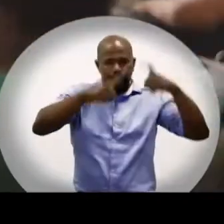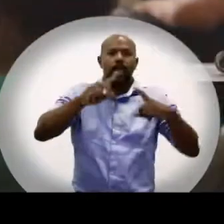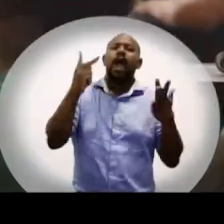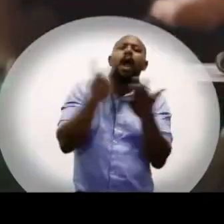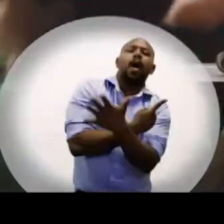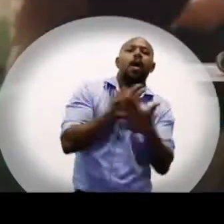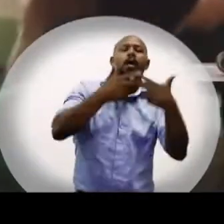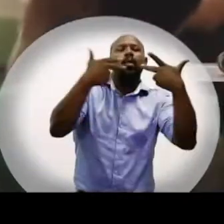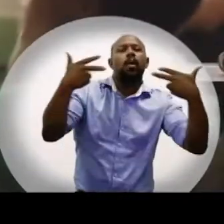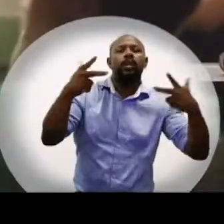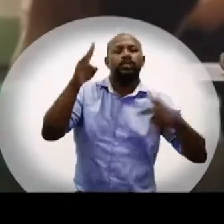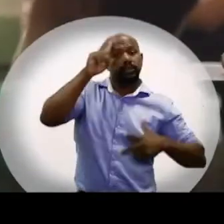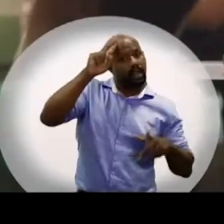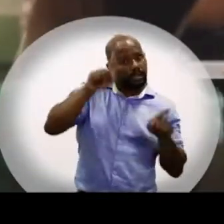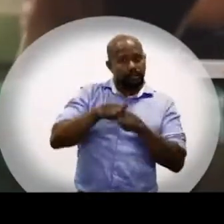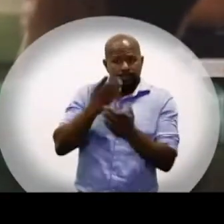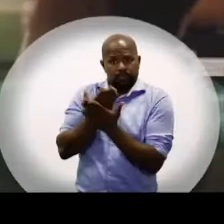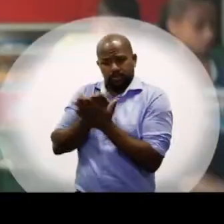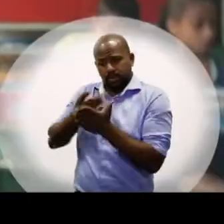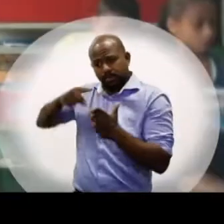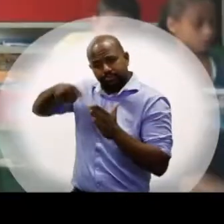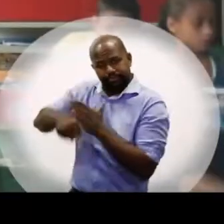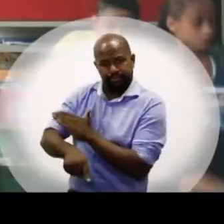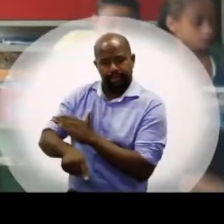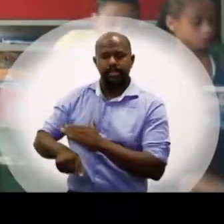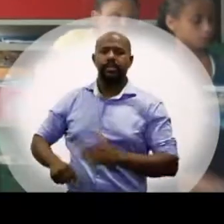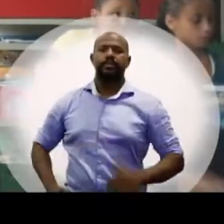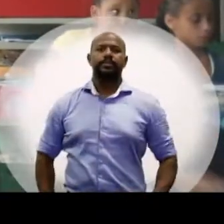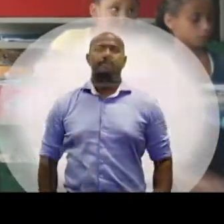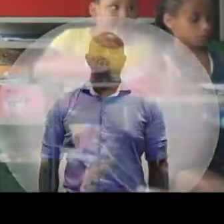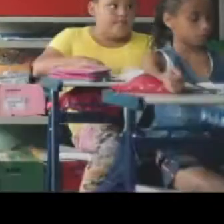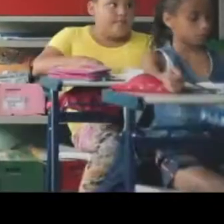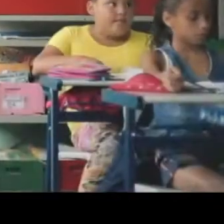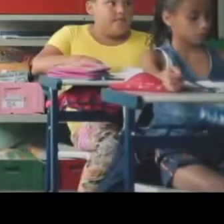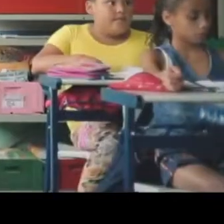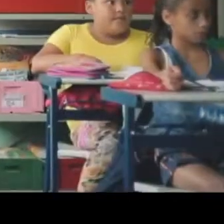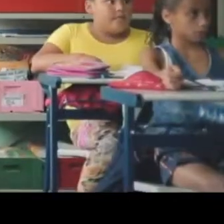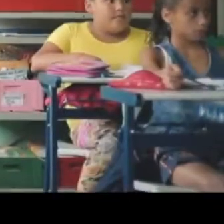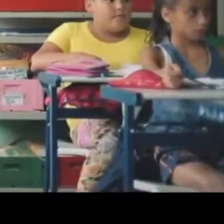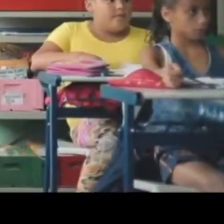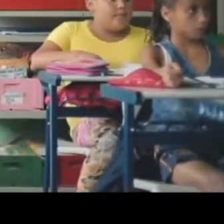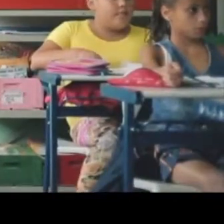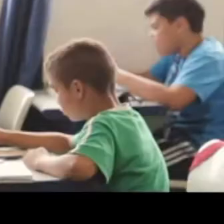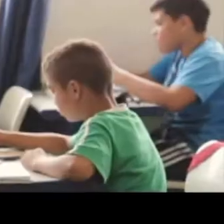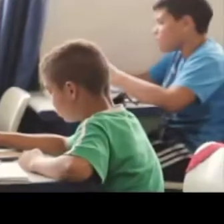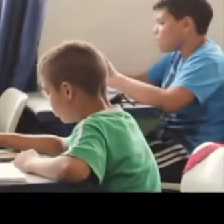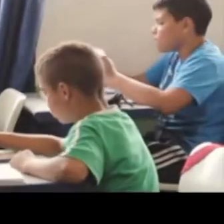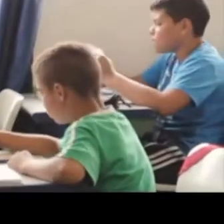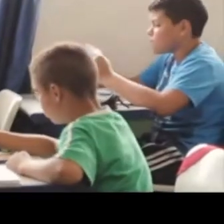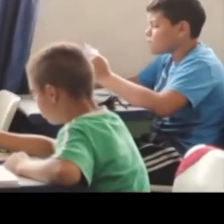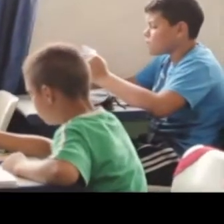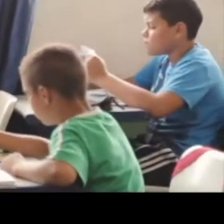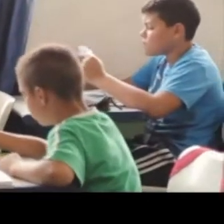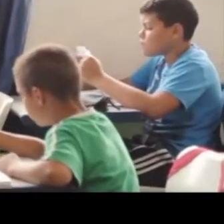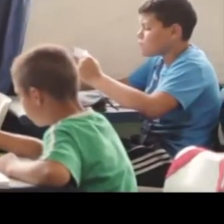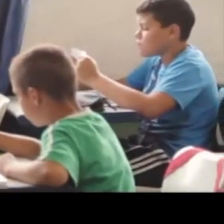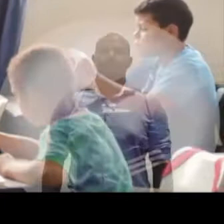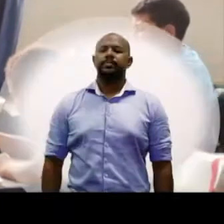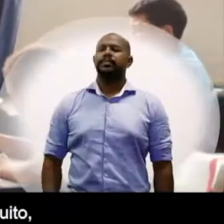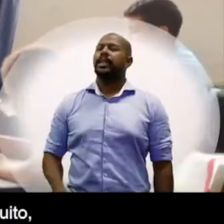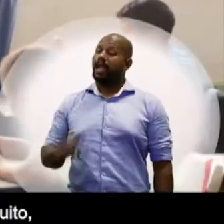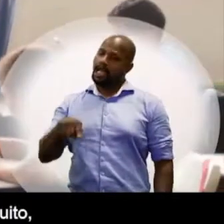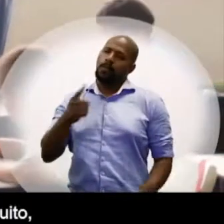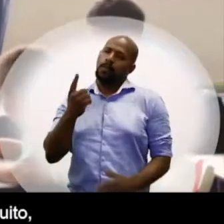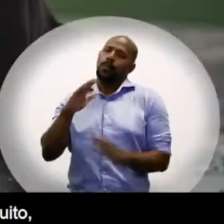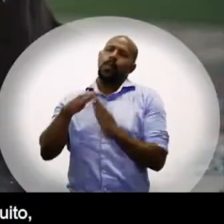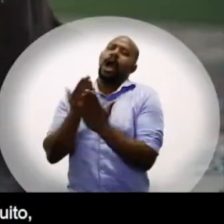e também de aprofundamento teórico. Professor e alunos em sala de aula. Juliana de Almeida, professora. Ferraz de Vasconcelos.